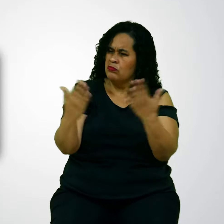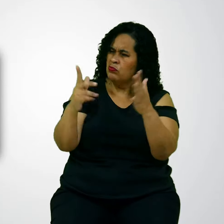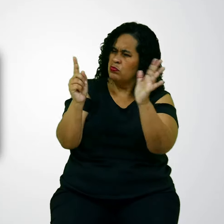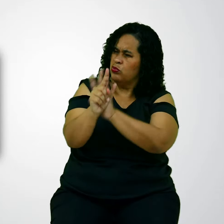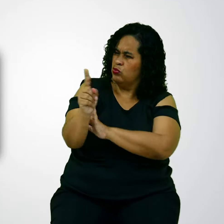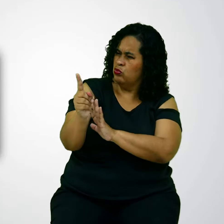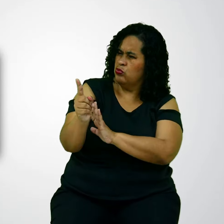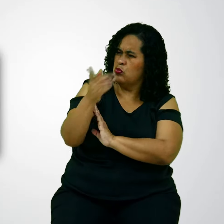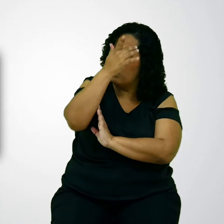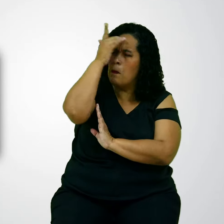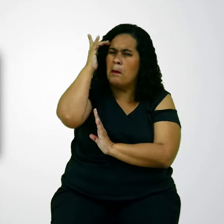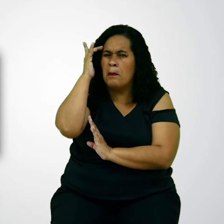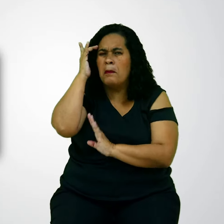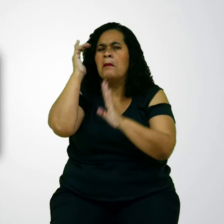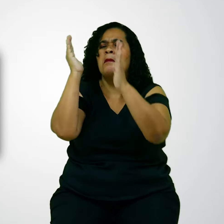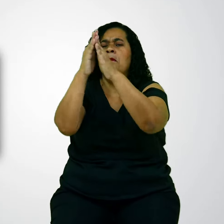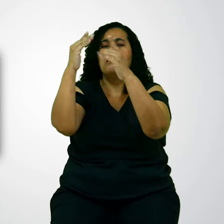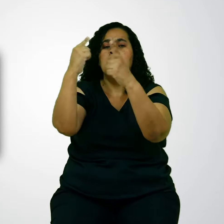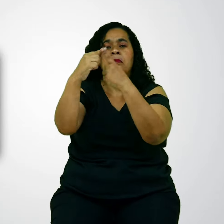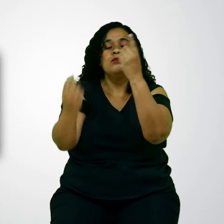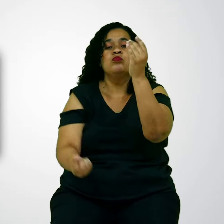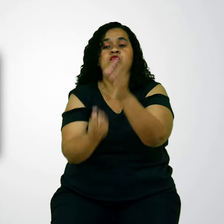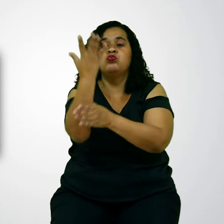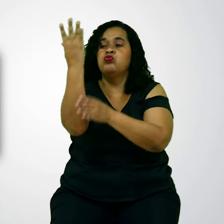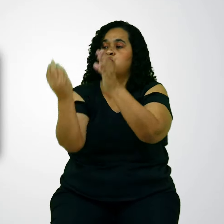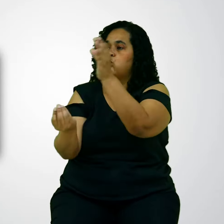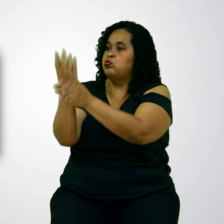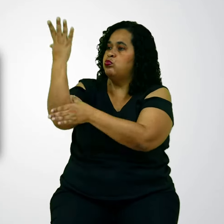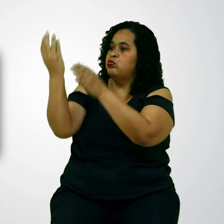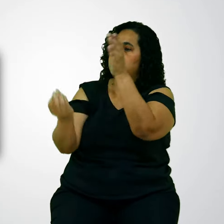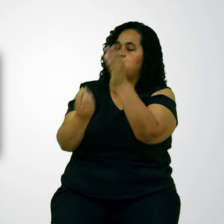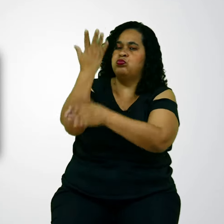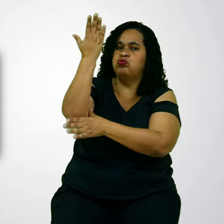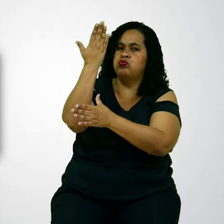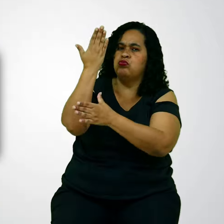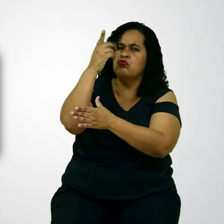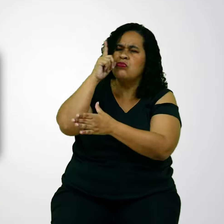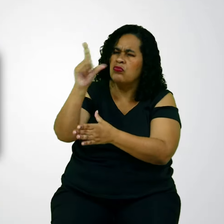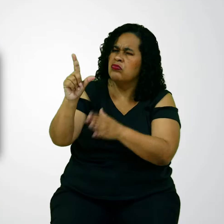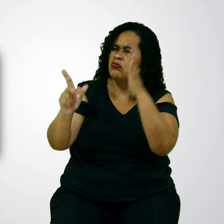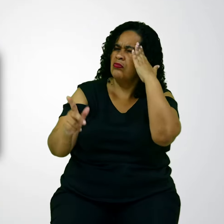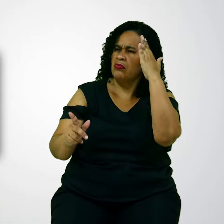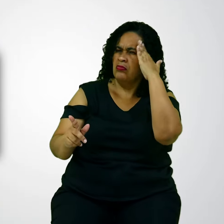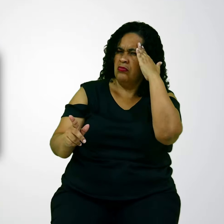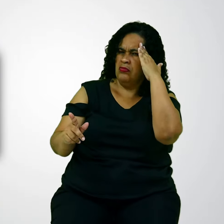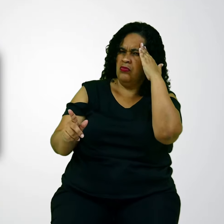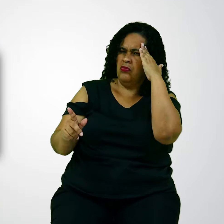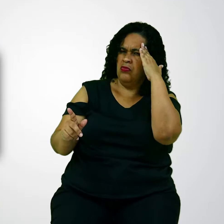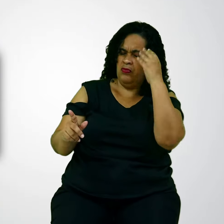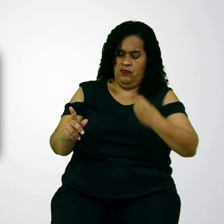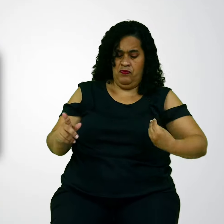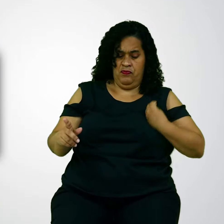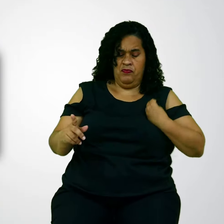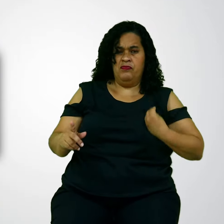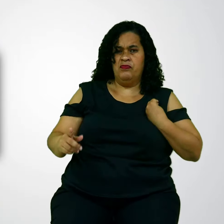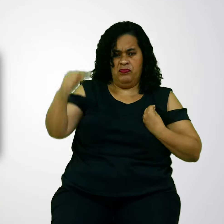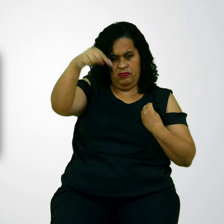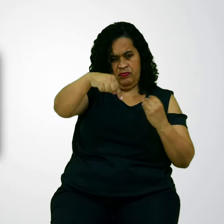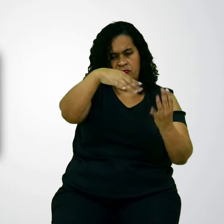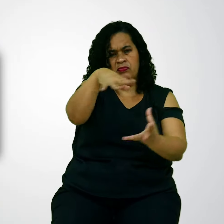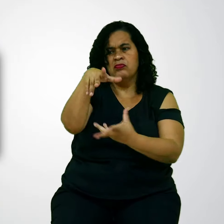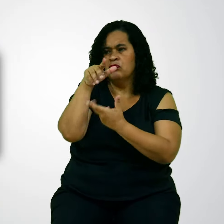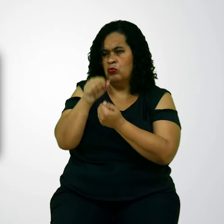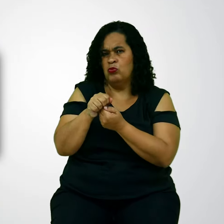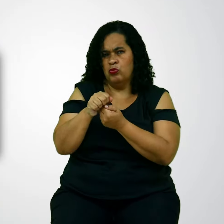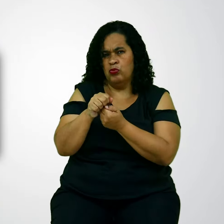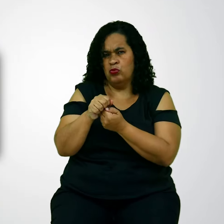igrejas que estão surgindo, será que essas igrejas entendem corretamente o que nós estamos fazendo aqui? Eu acho que a grande pergunta que a gente faz hoje, e a